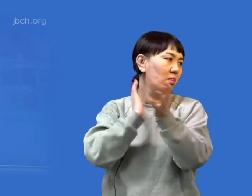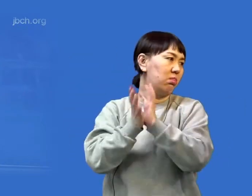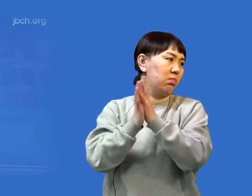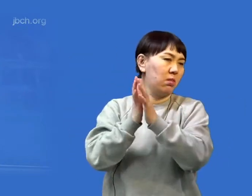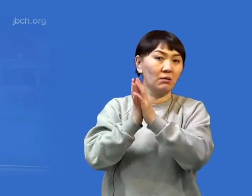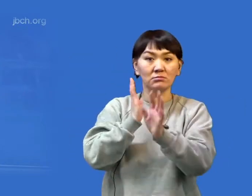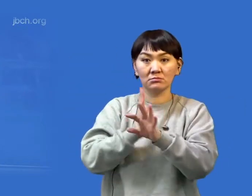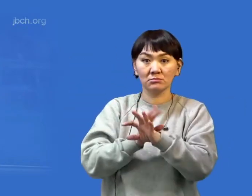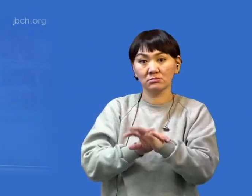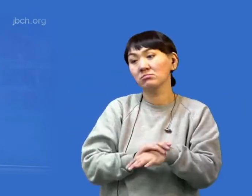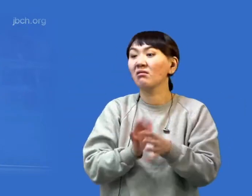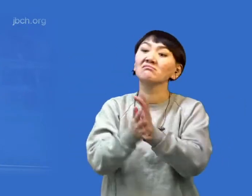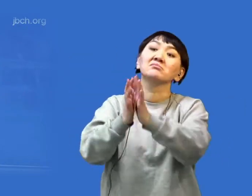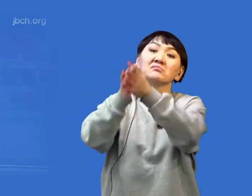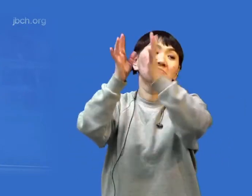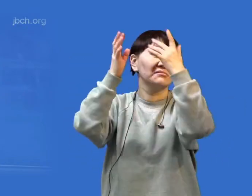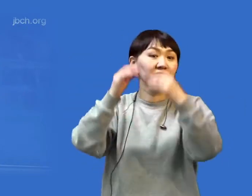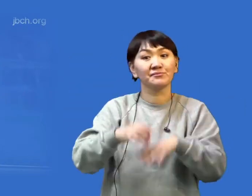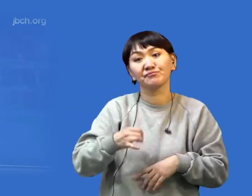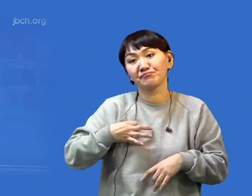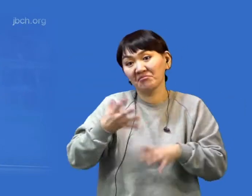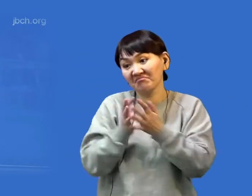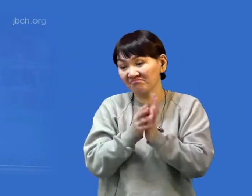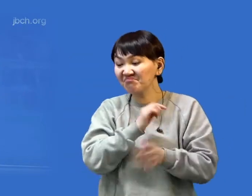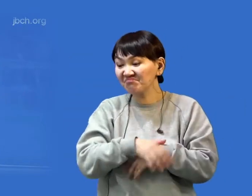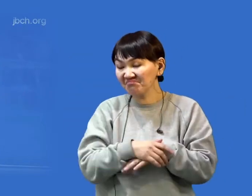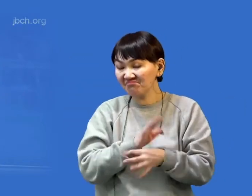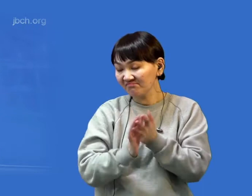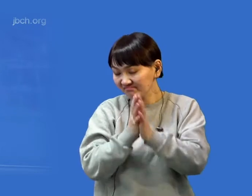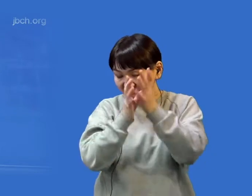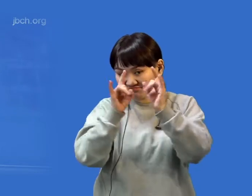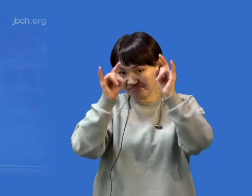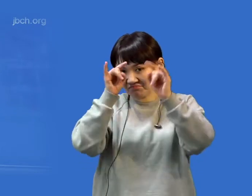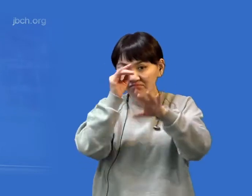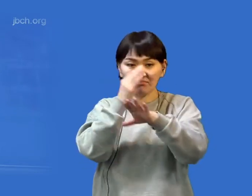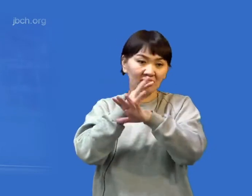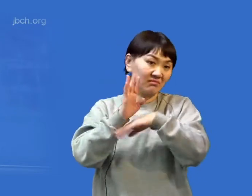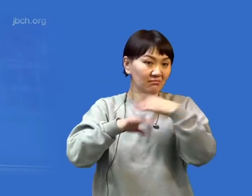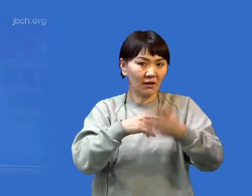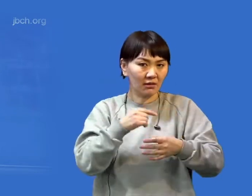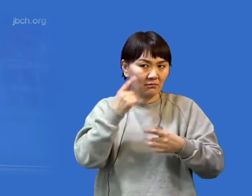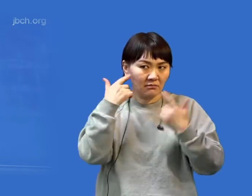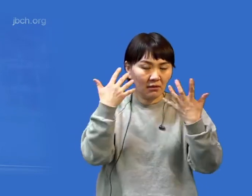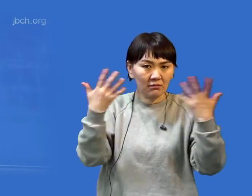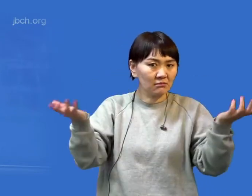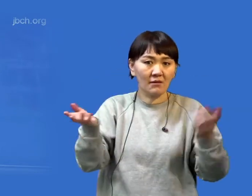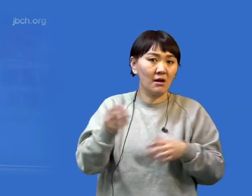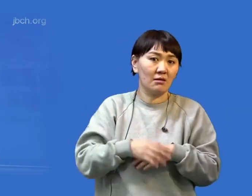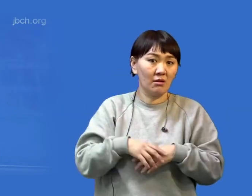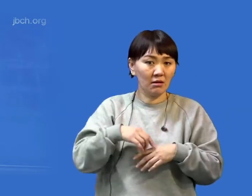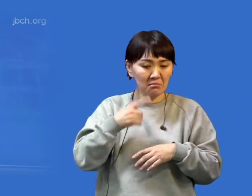Хамаагүй зүгээр юм яриад л хамаагүй үйлдэл гаргаад л тэгэл бодлогогүй. Бие тоодог.